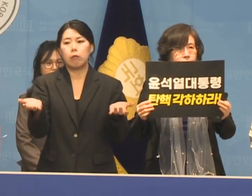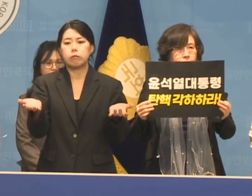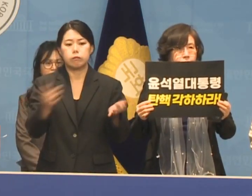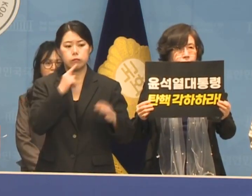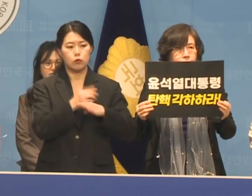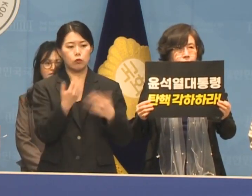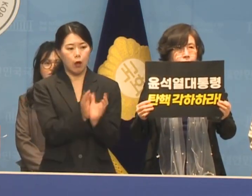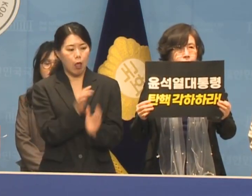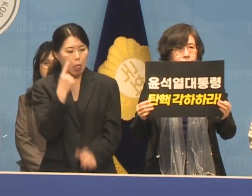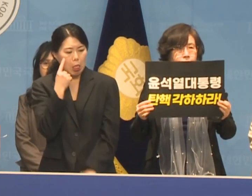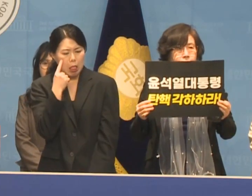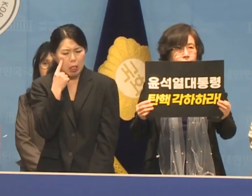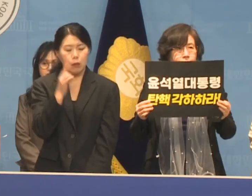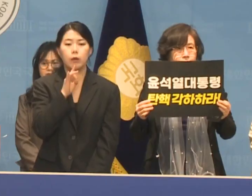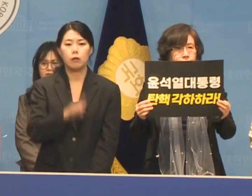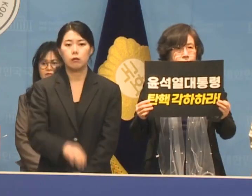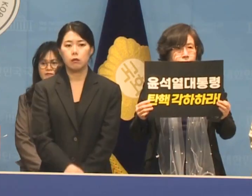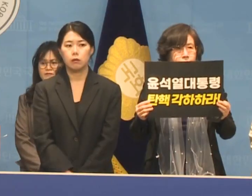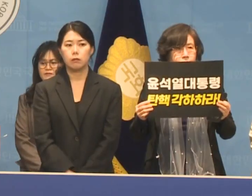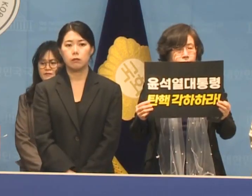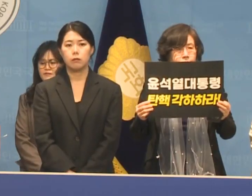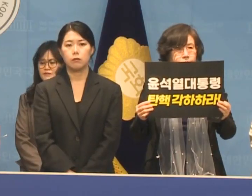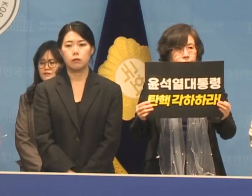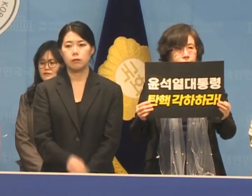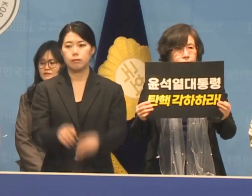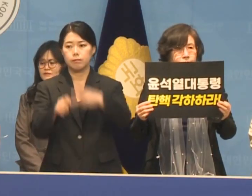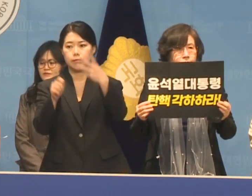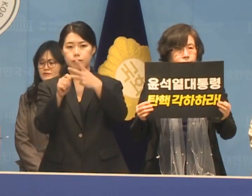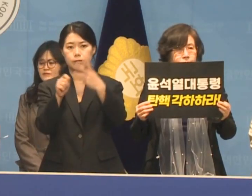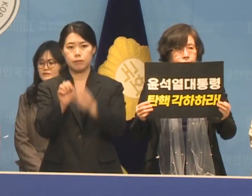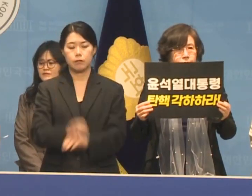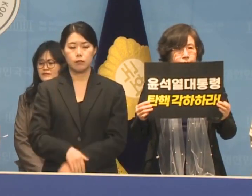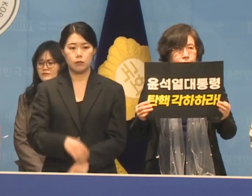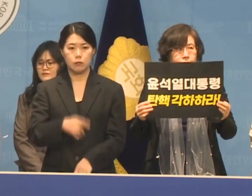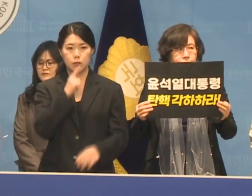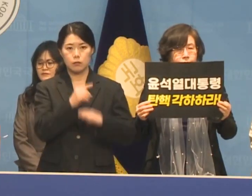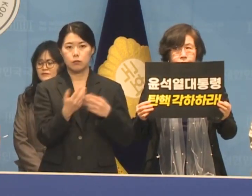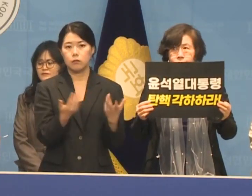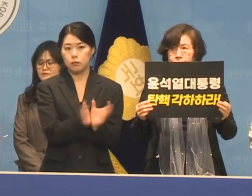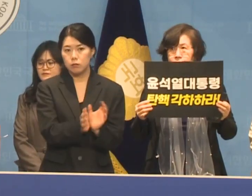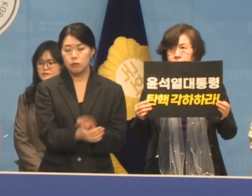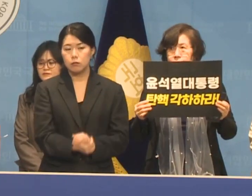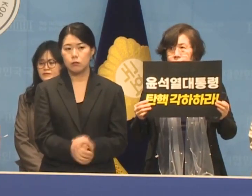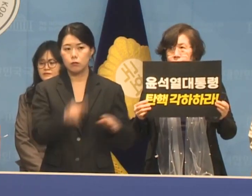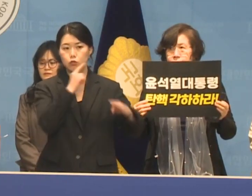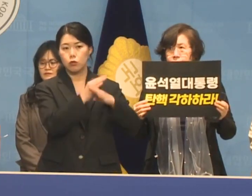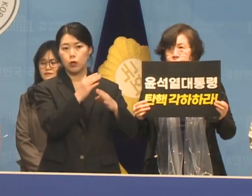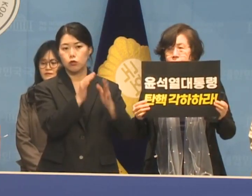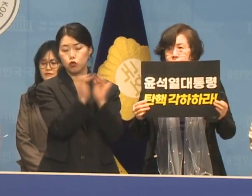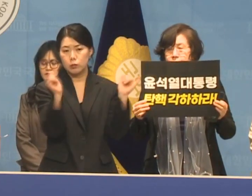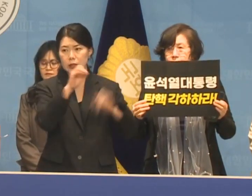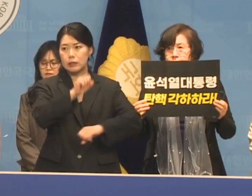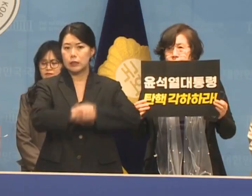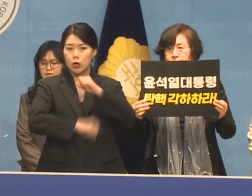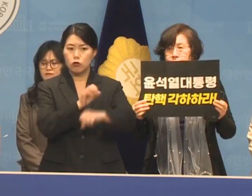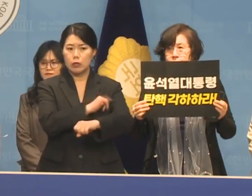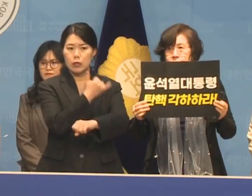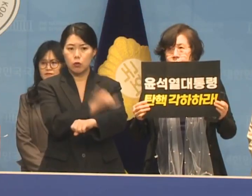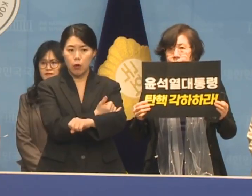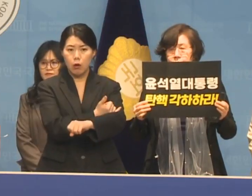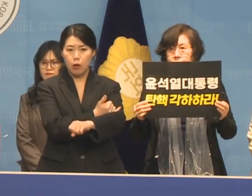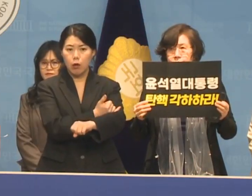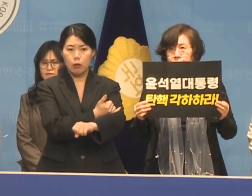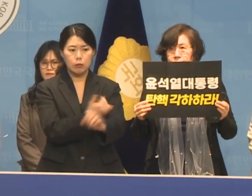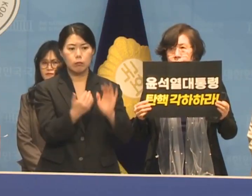더불어민주당의 눈치만 보고 있습니다. 세 번째, 더불어민주당은 북한 주민의 자유와 인권으로 가는